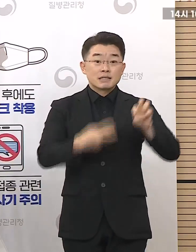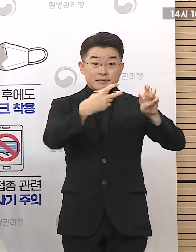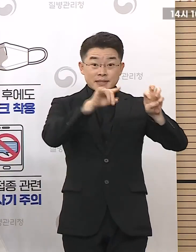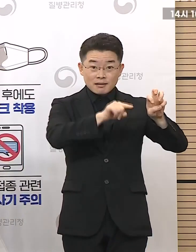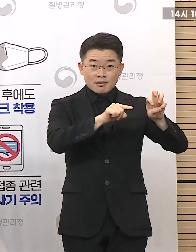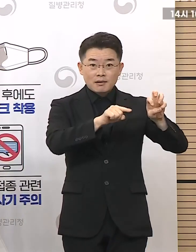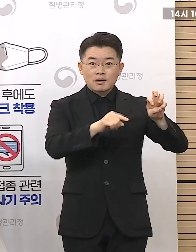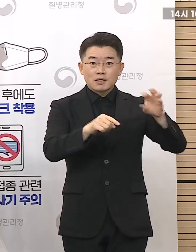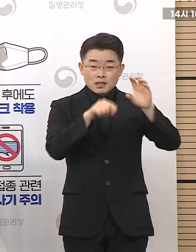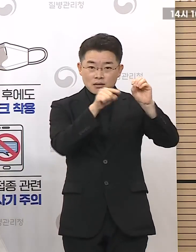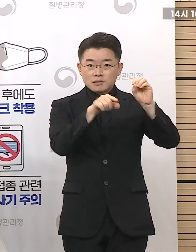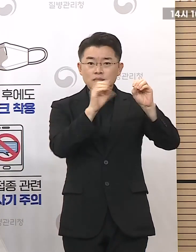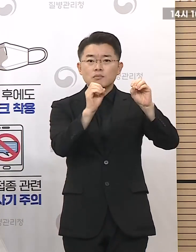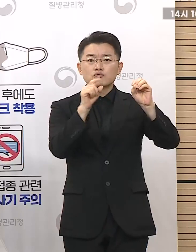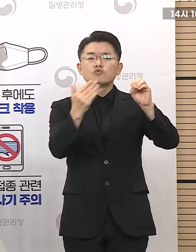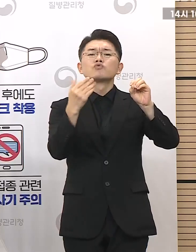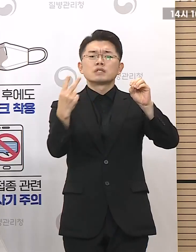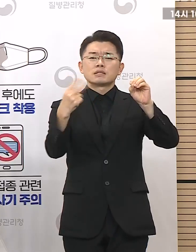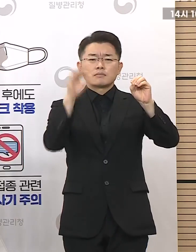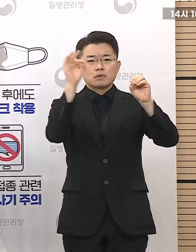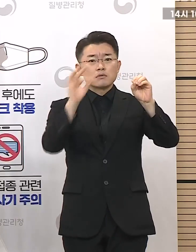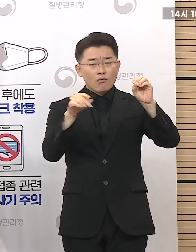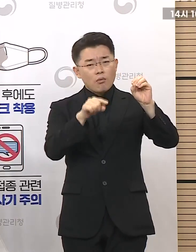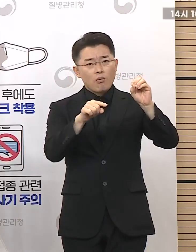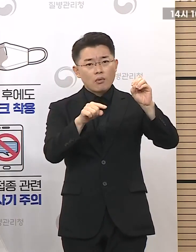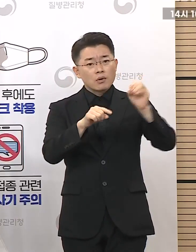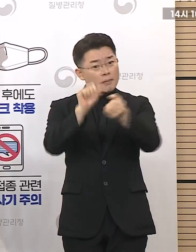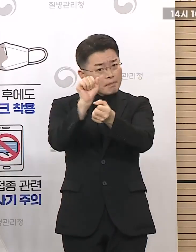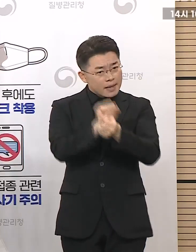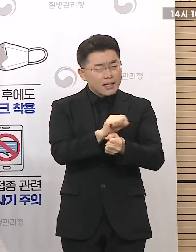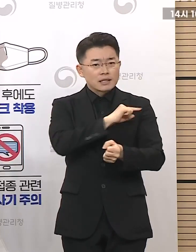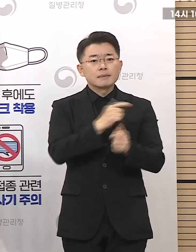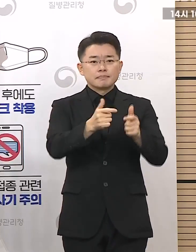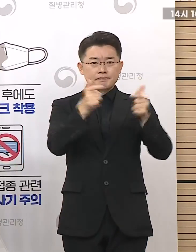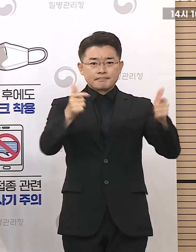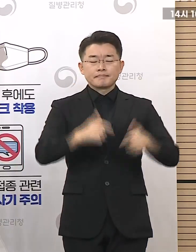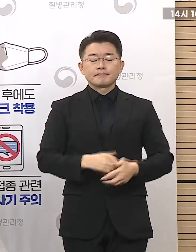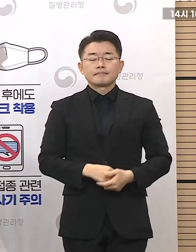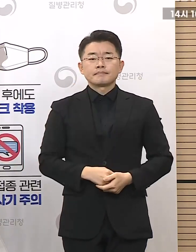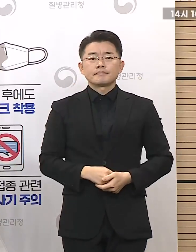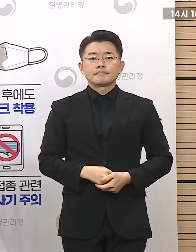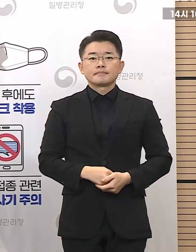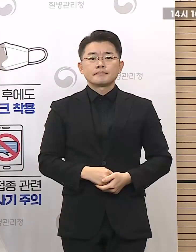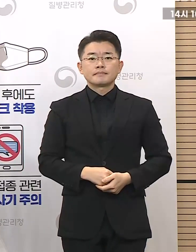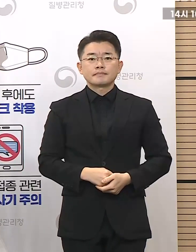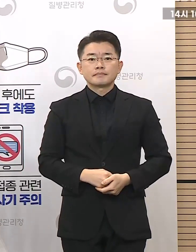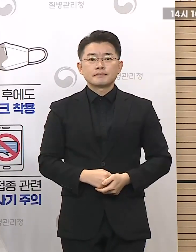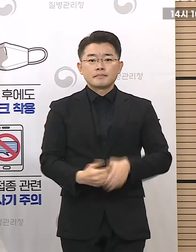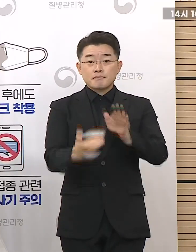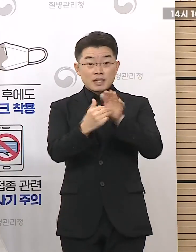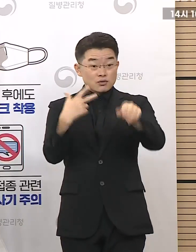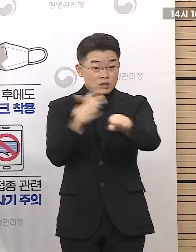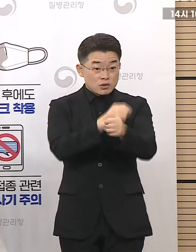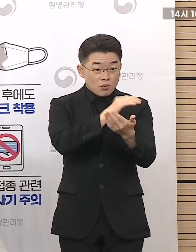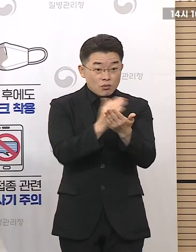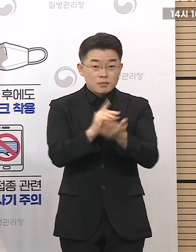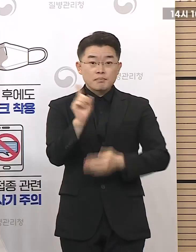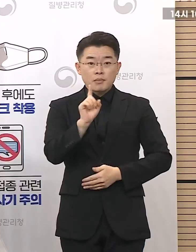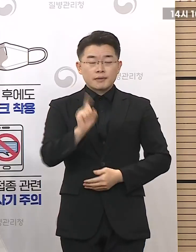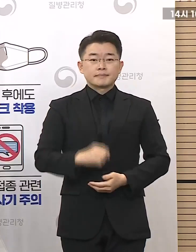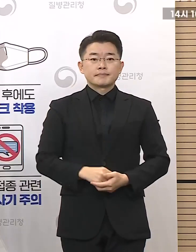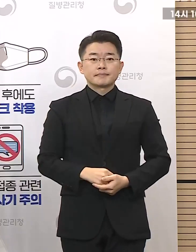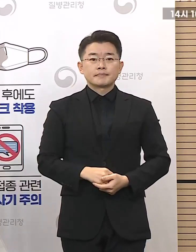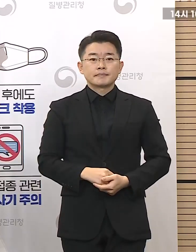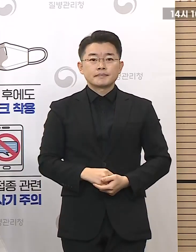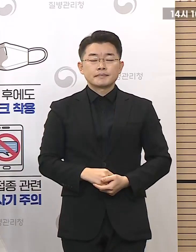30대가 0.092%로 발생률이 가장 높았습니다. 백신 접종별로 보면은